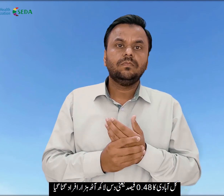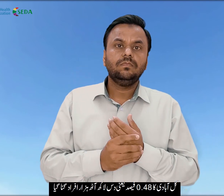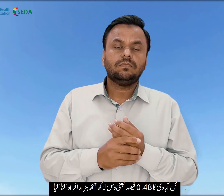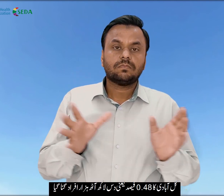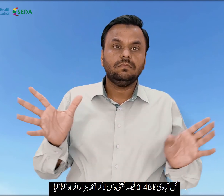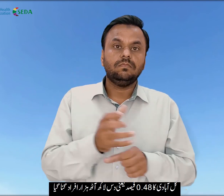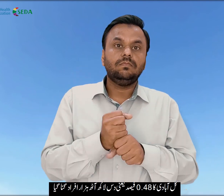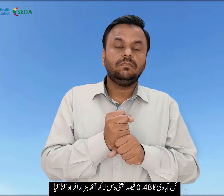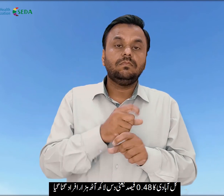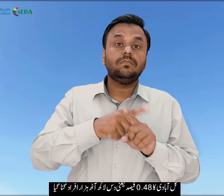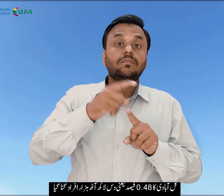آبادی کا